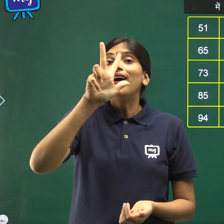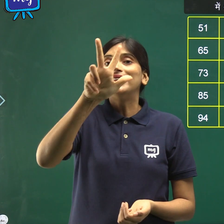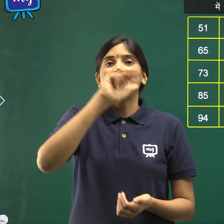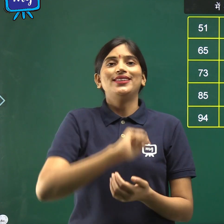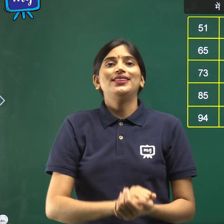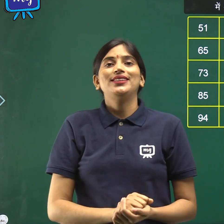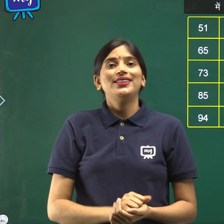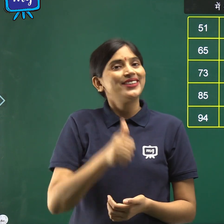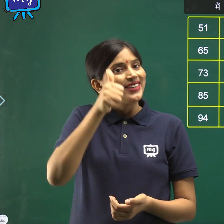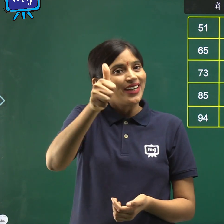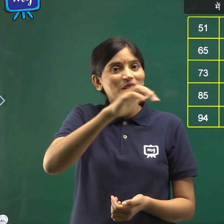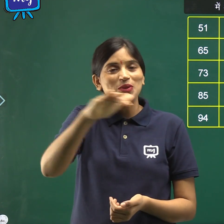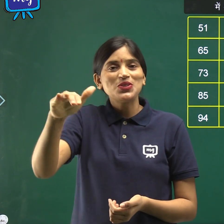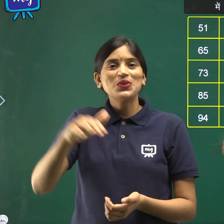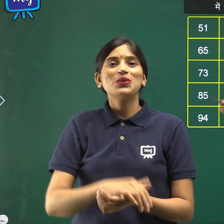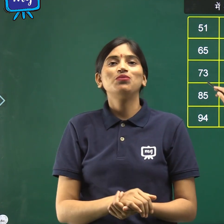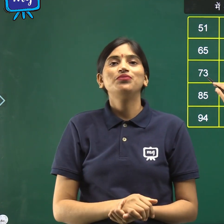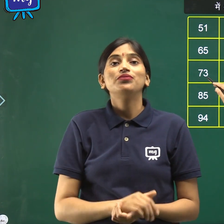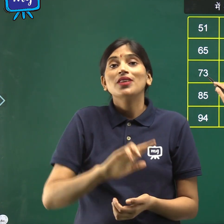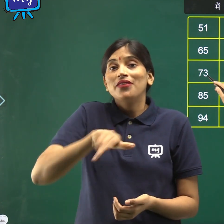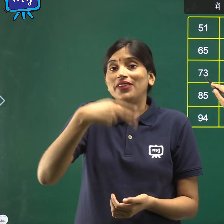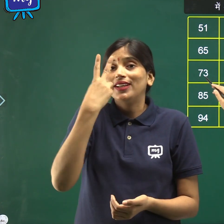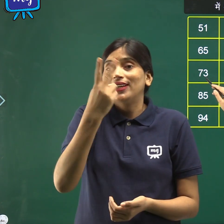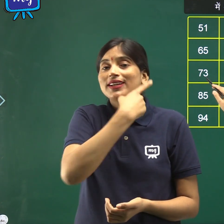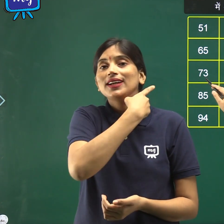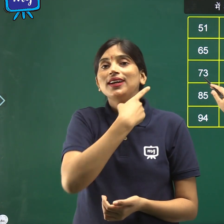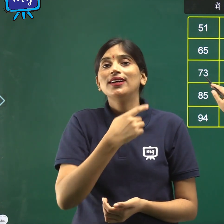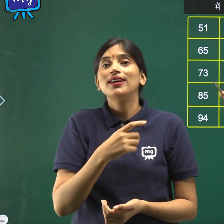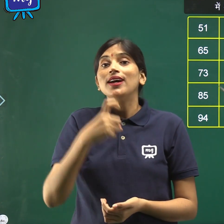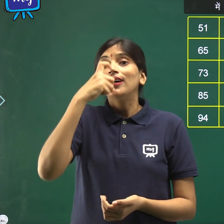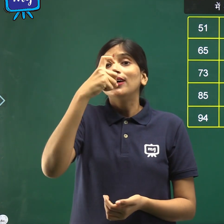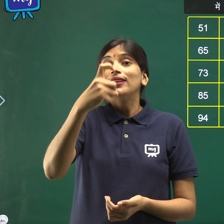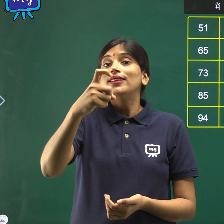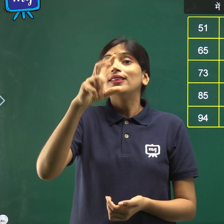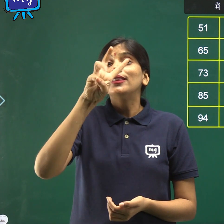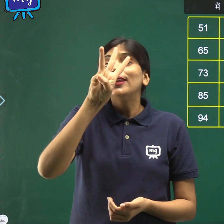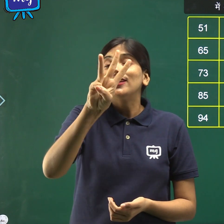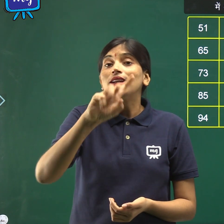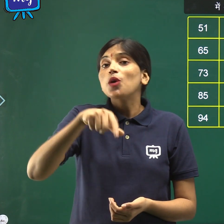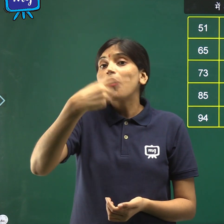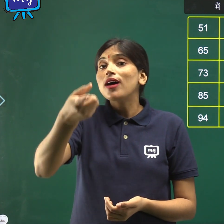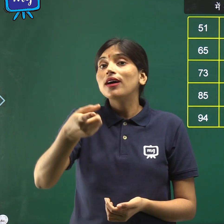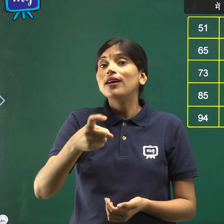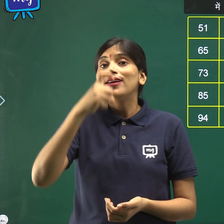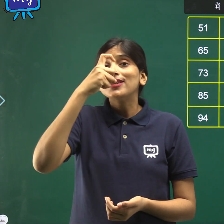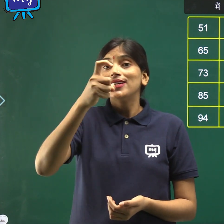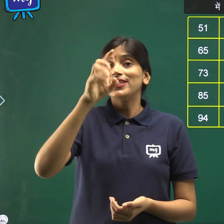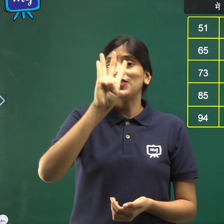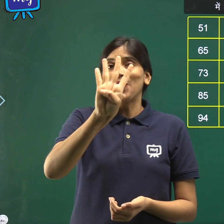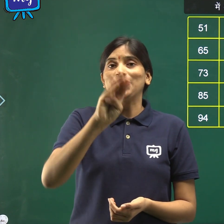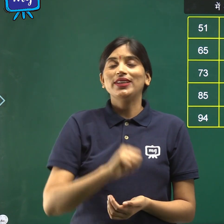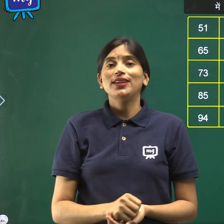68। ठीक है बच्चों, फिर देखो ये कितने हैं? 73, 73 के बाद